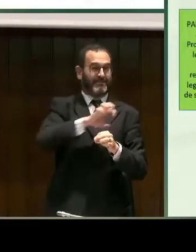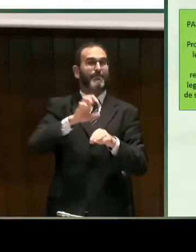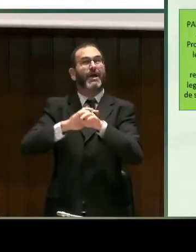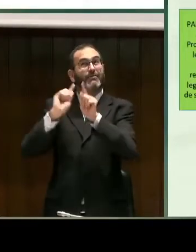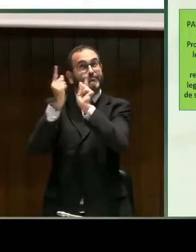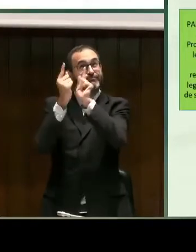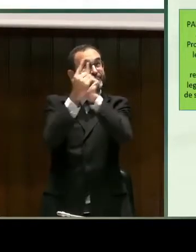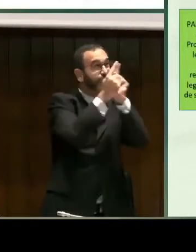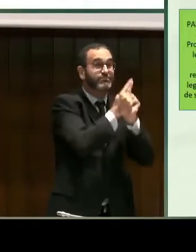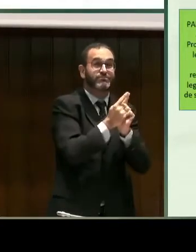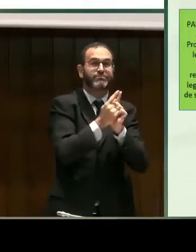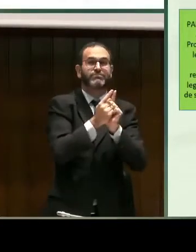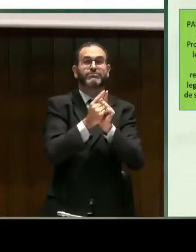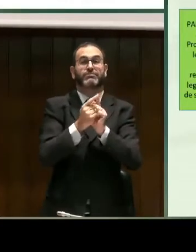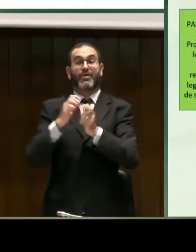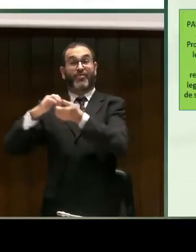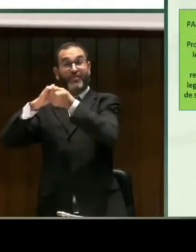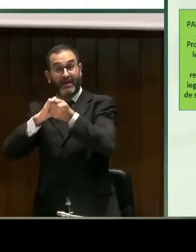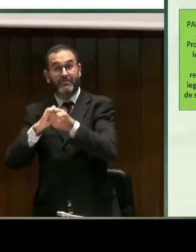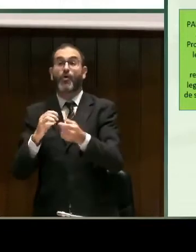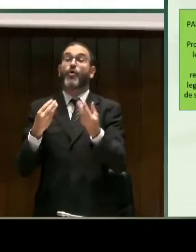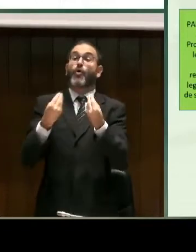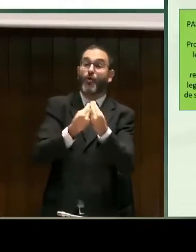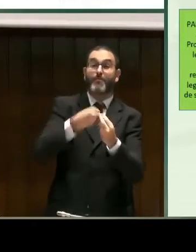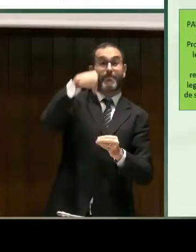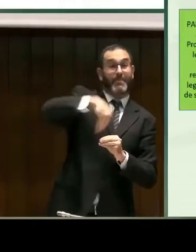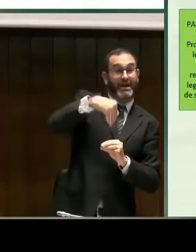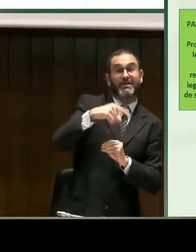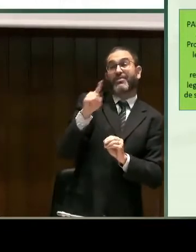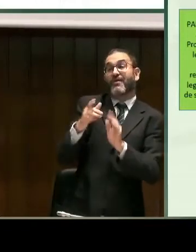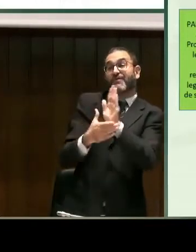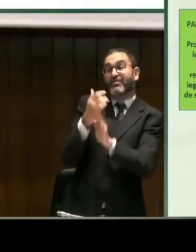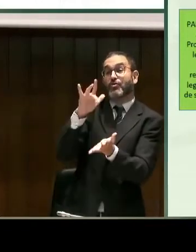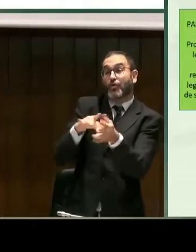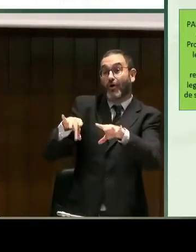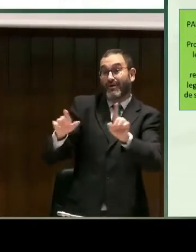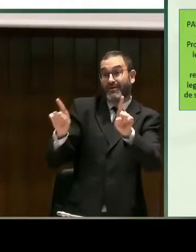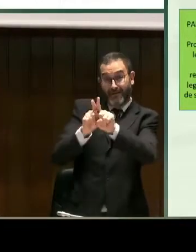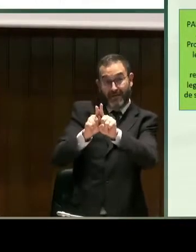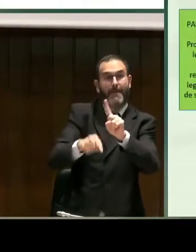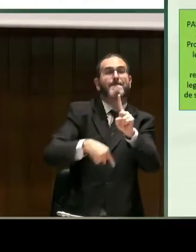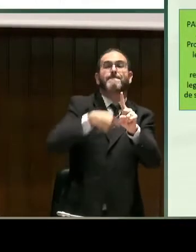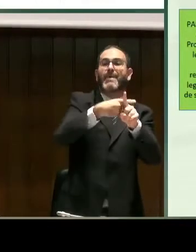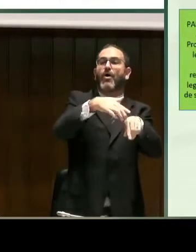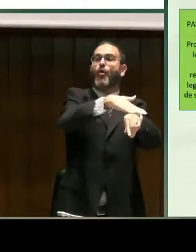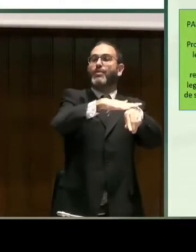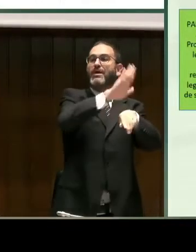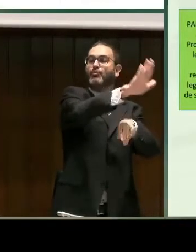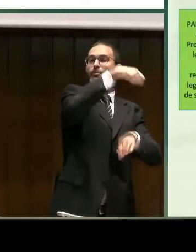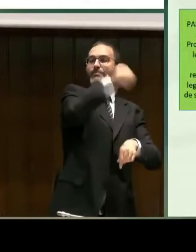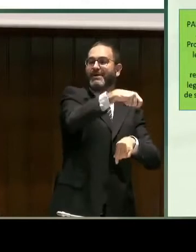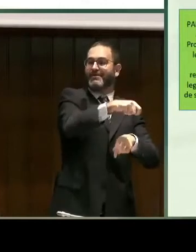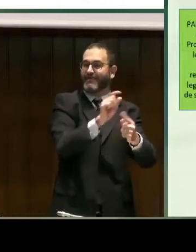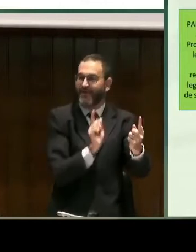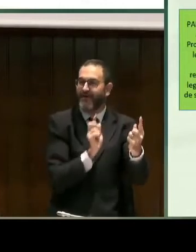en el 2002, recorriendo distintos territorios, desde la propia